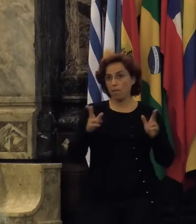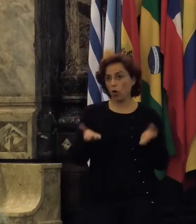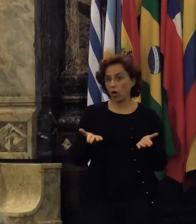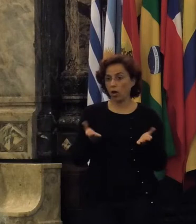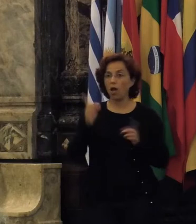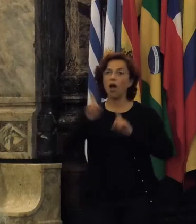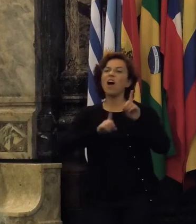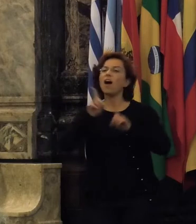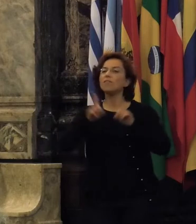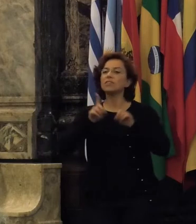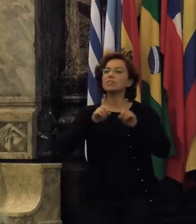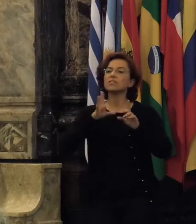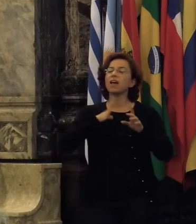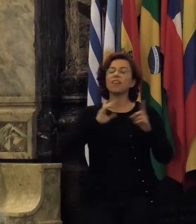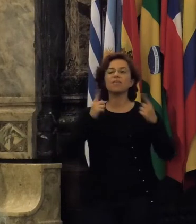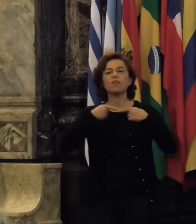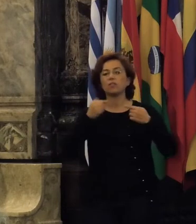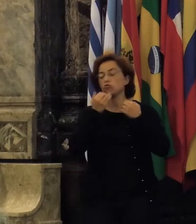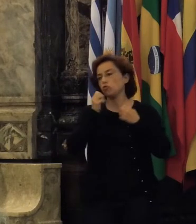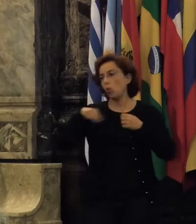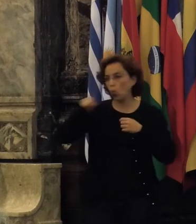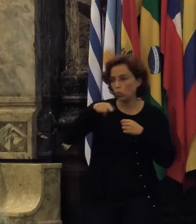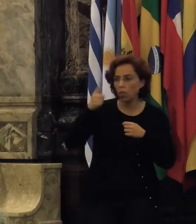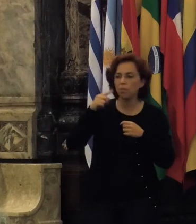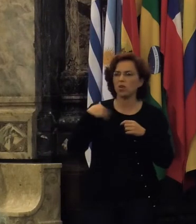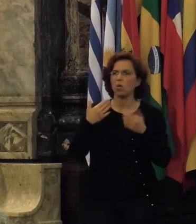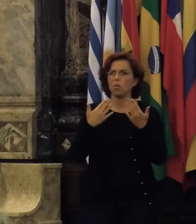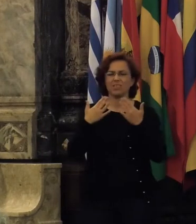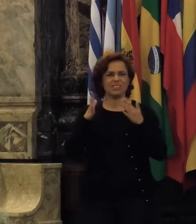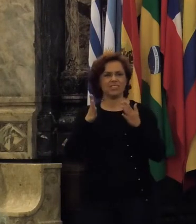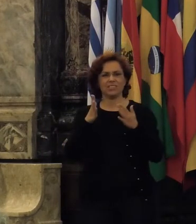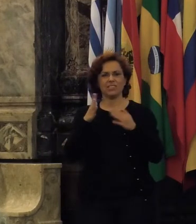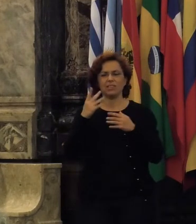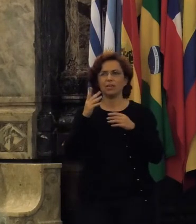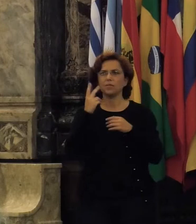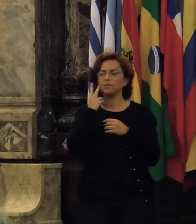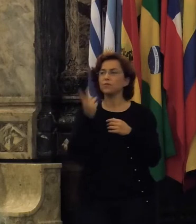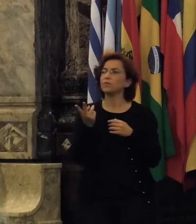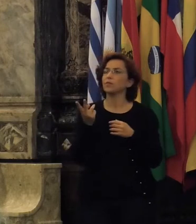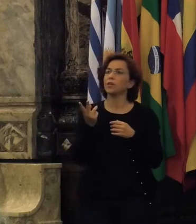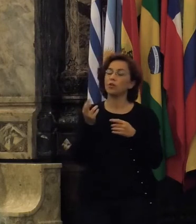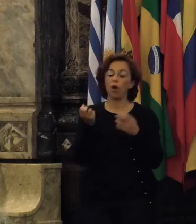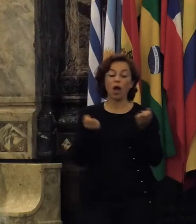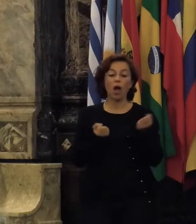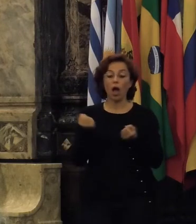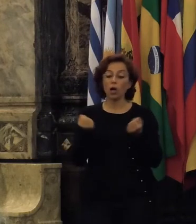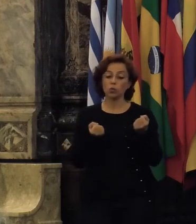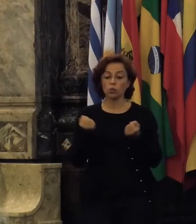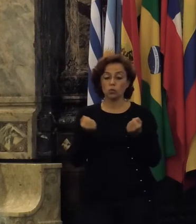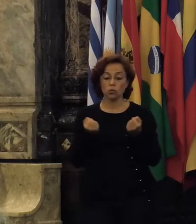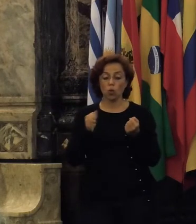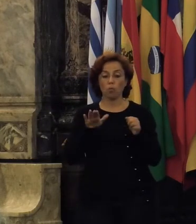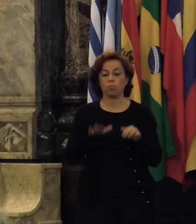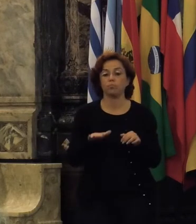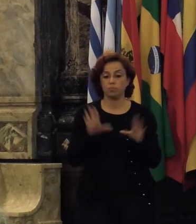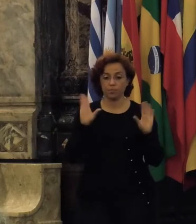a ustedes, pero me parece como que nos quedamos como, ¿vieron el auto cuando está en punto